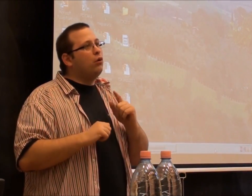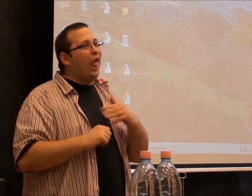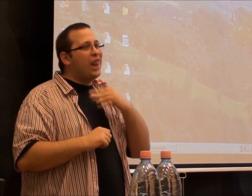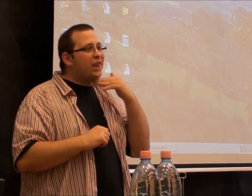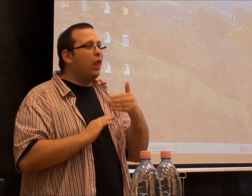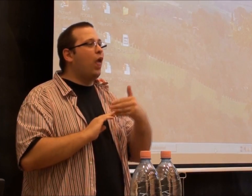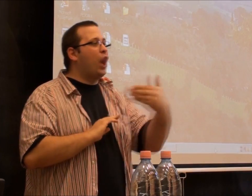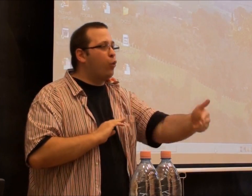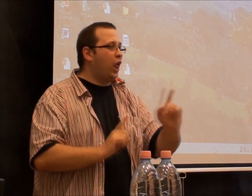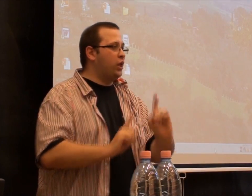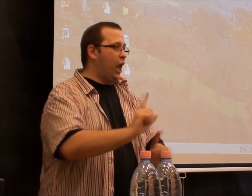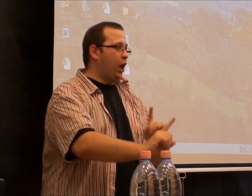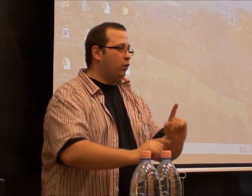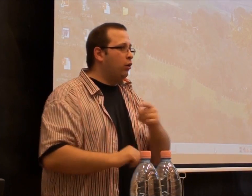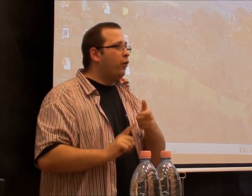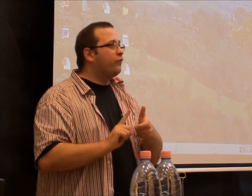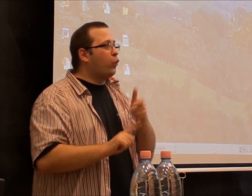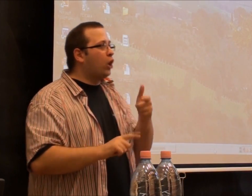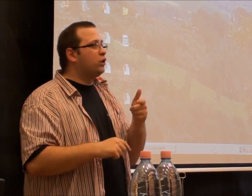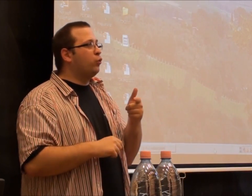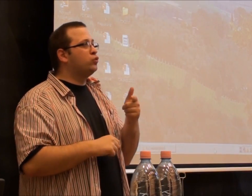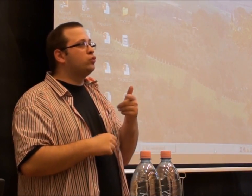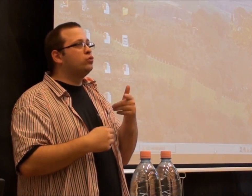szak eléggé előre jár a